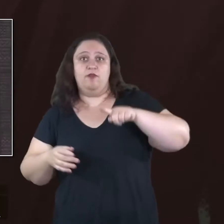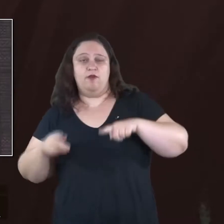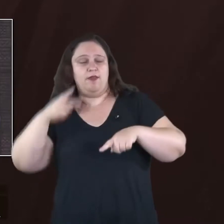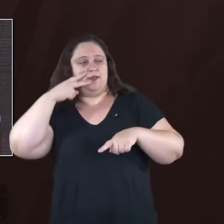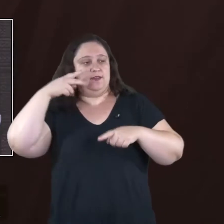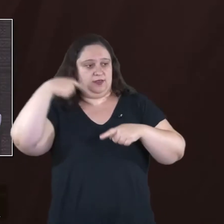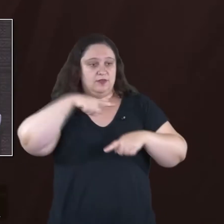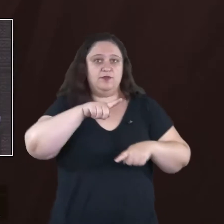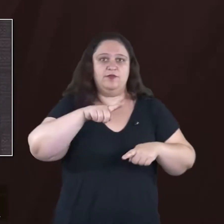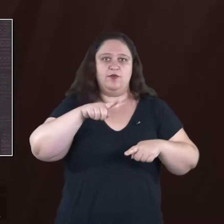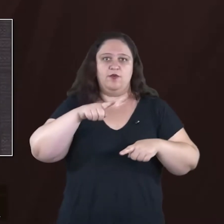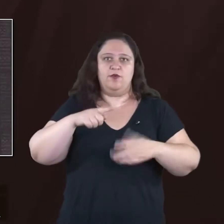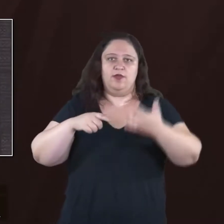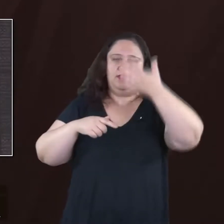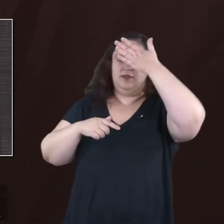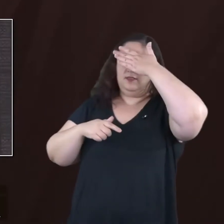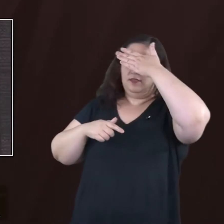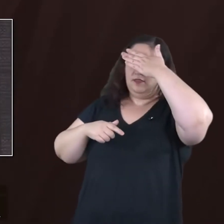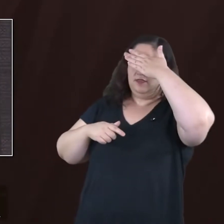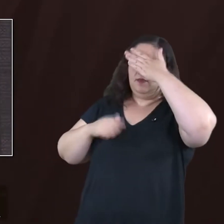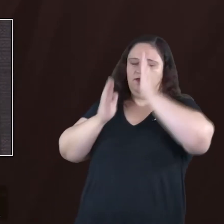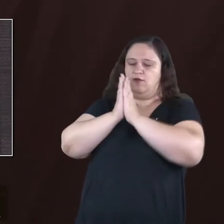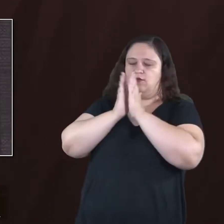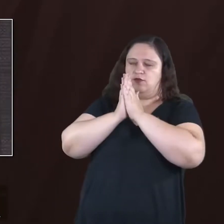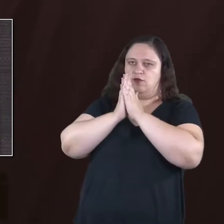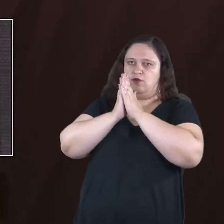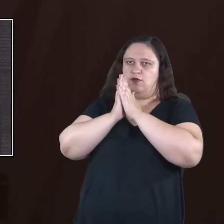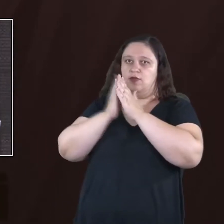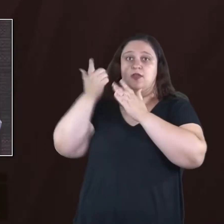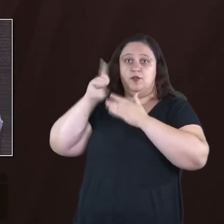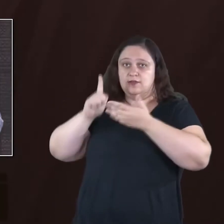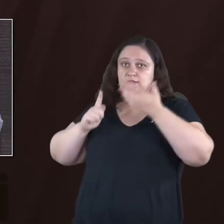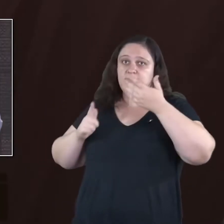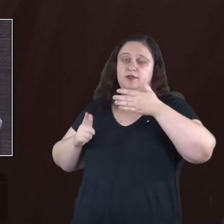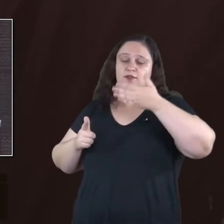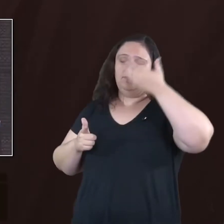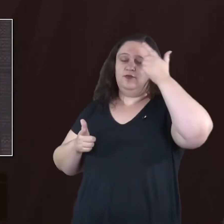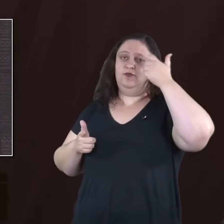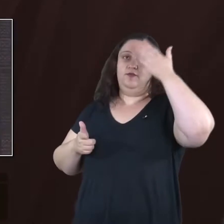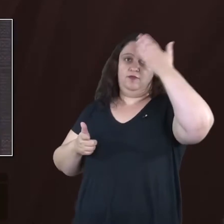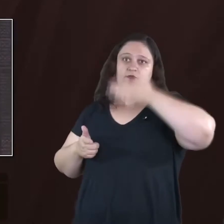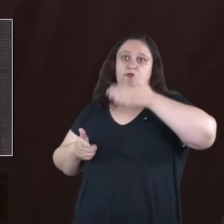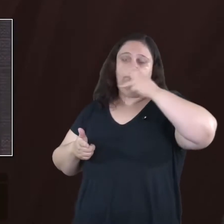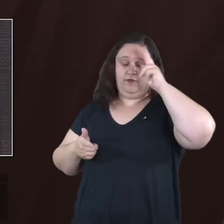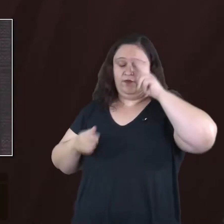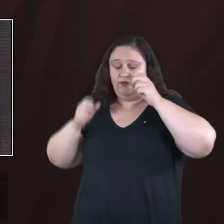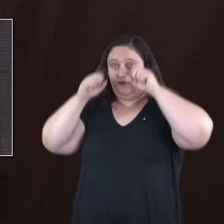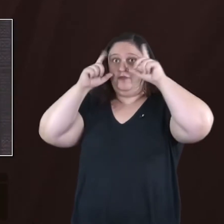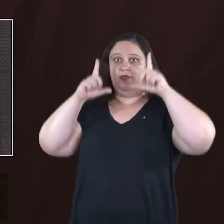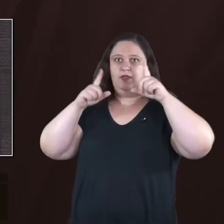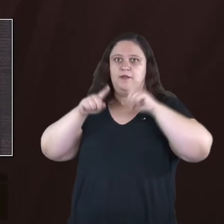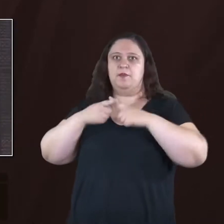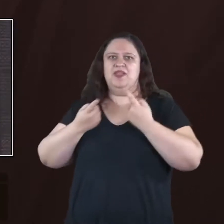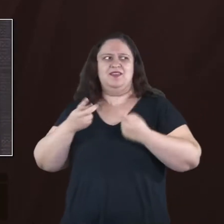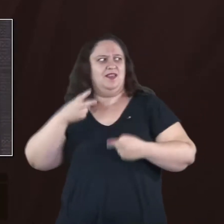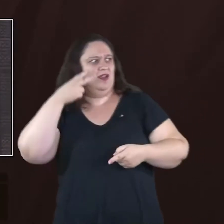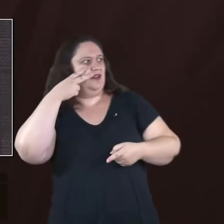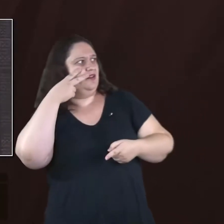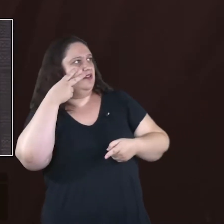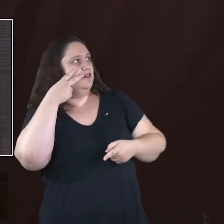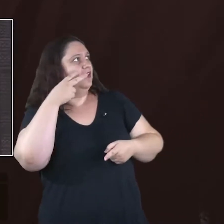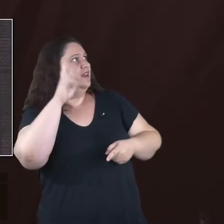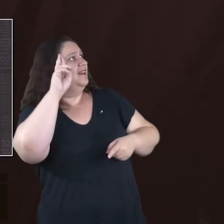para que recuperasse a vista. Ananias, porém, respondeu: Senhor, de muitos tenho ouvido a respeito desse